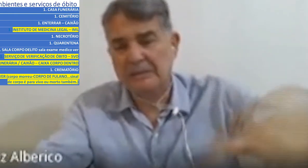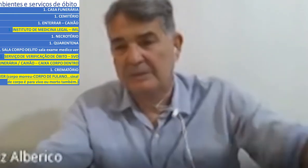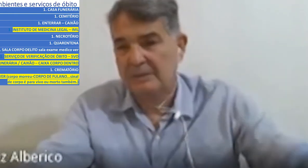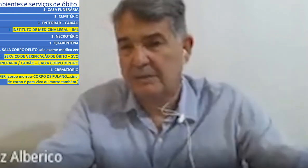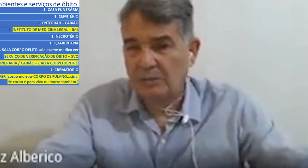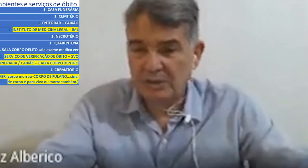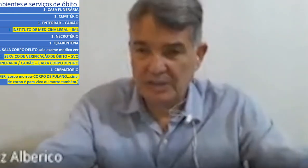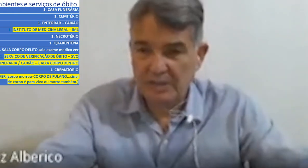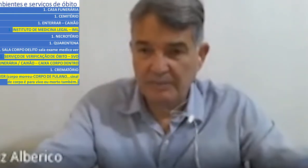e acontecer.